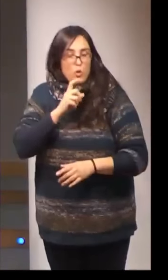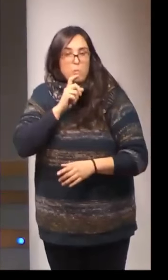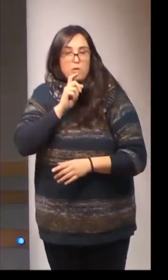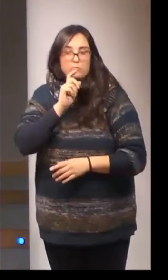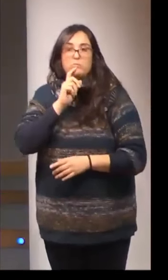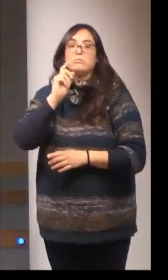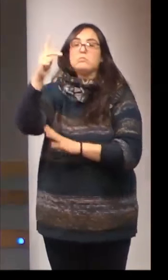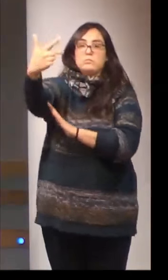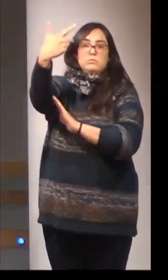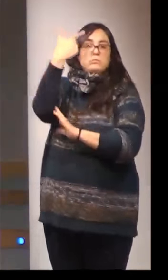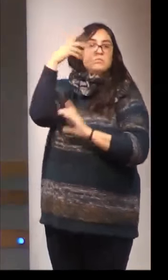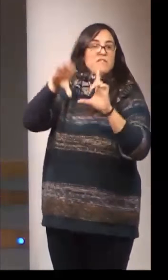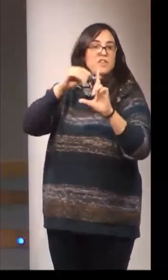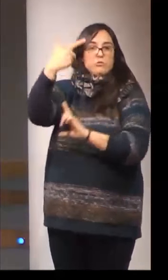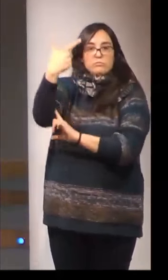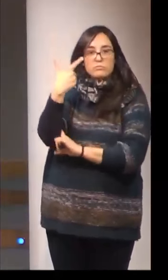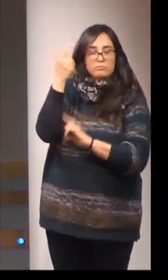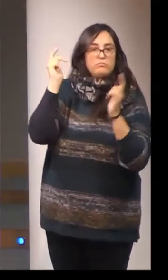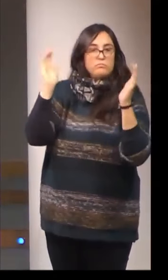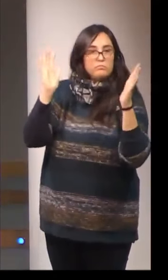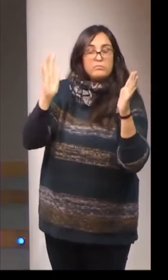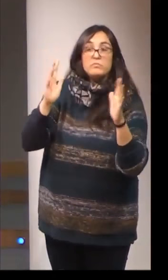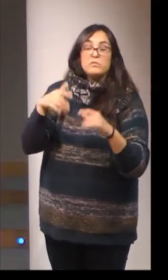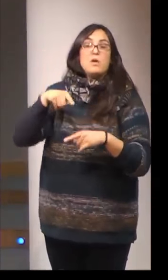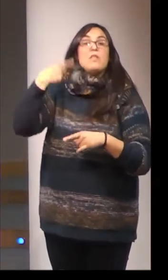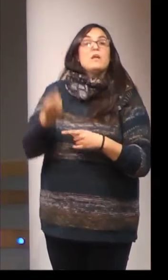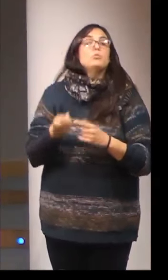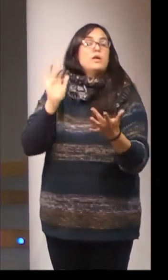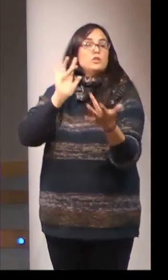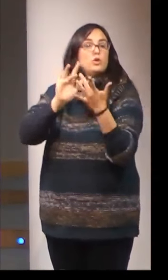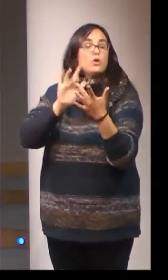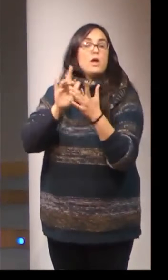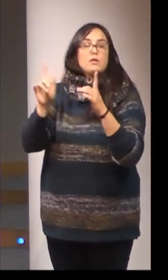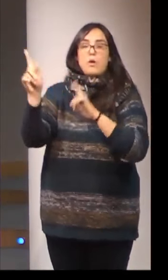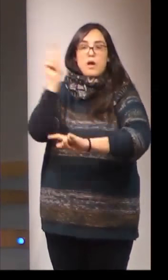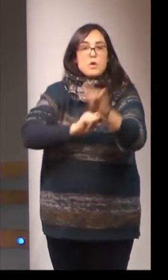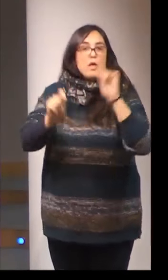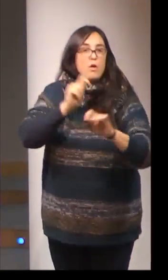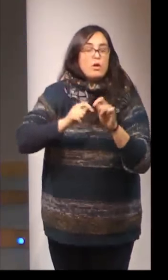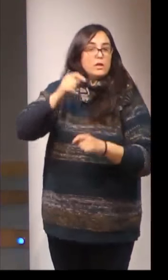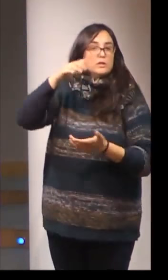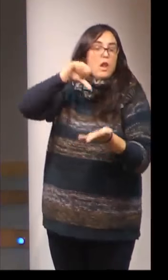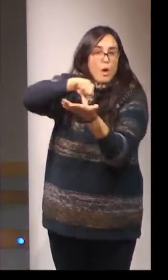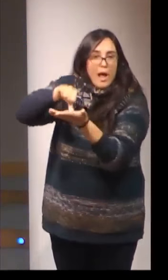¿Cómo se hace esta difusión de las convocatorias y las pruebas? Pues a través de videosignados que posteriormente